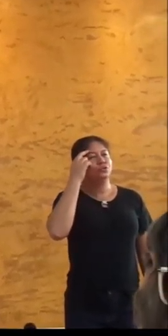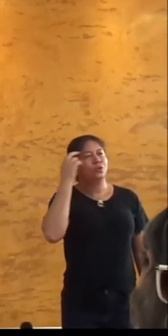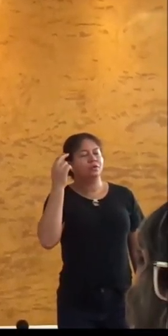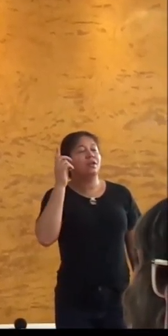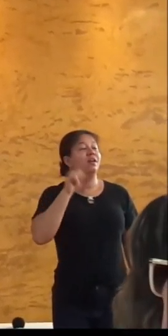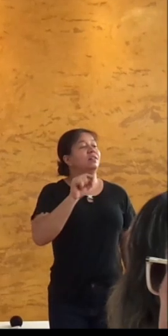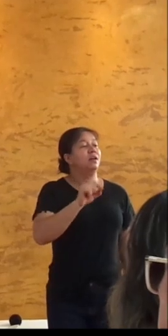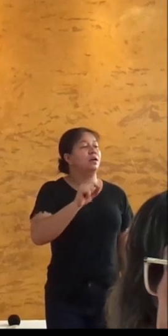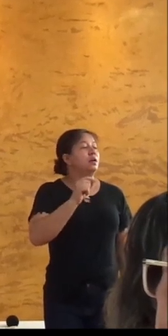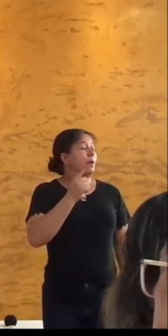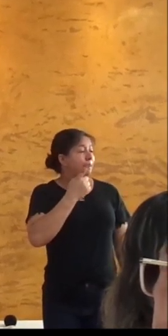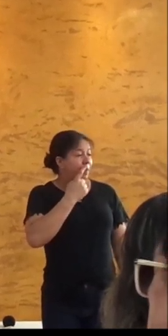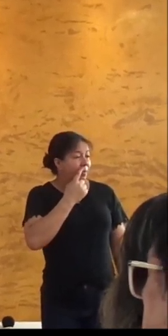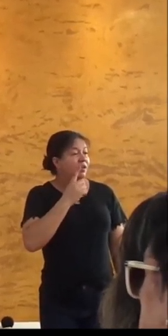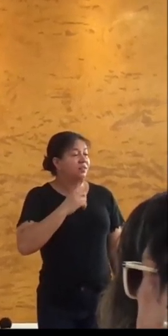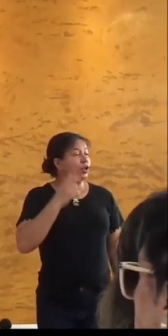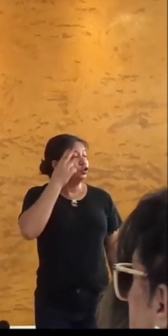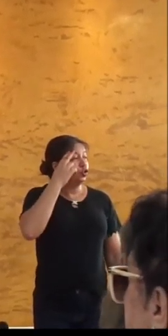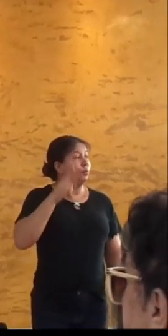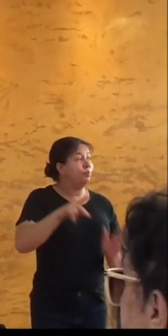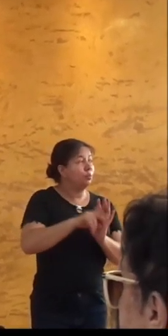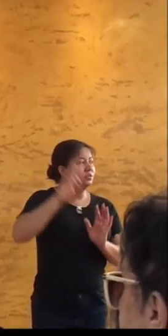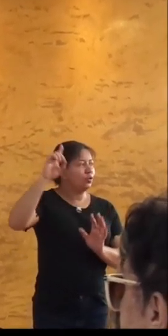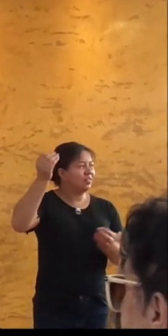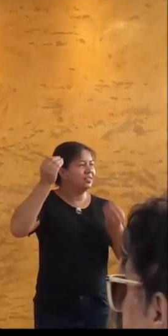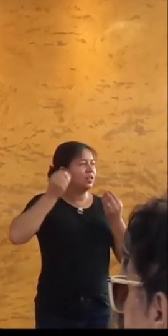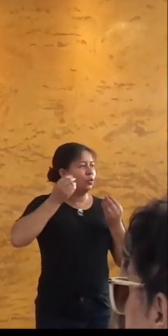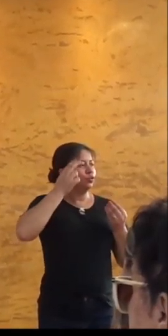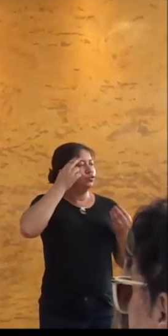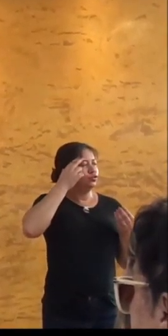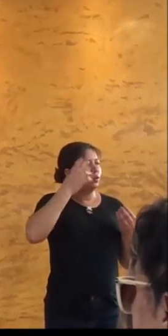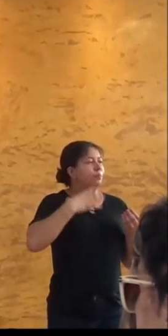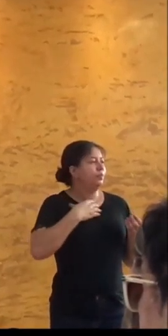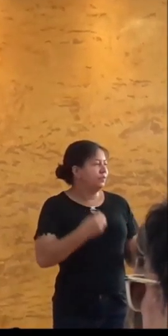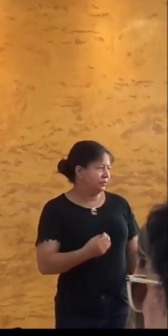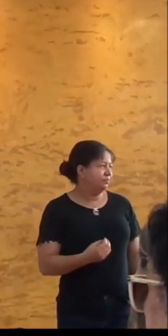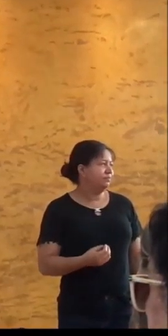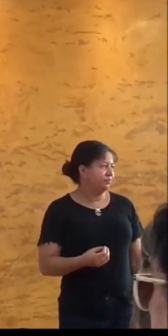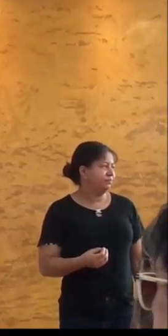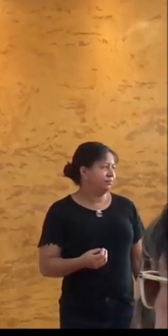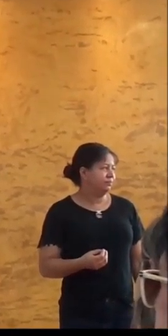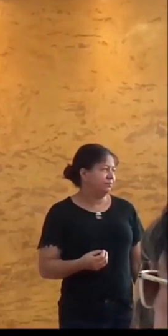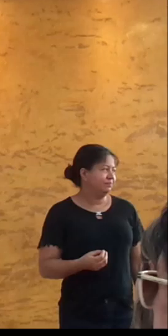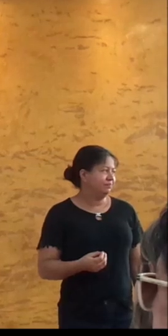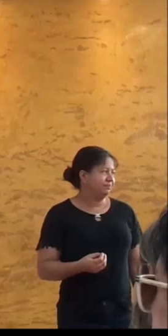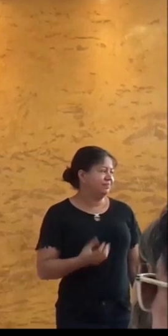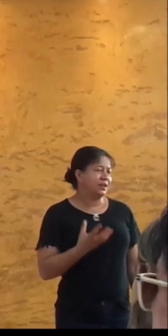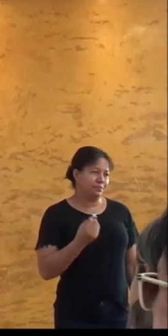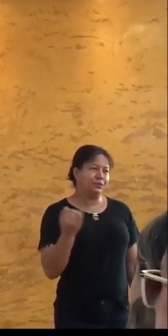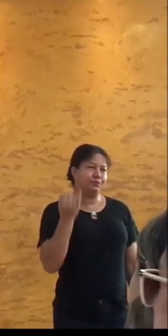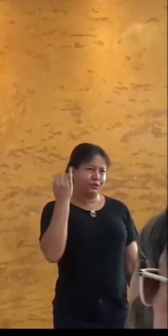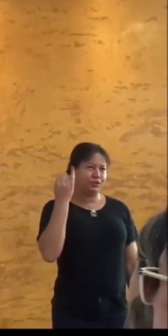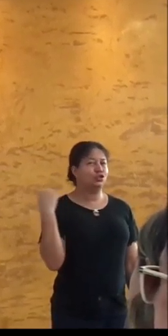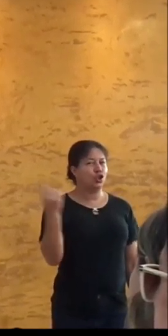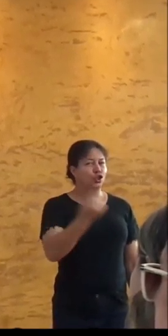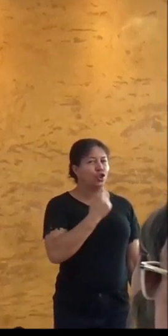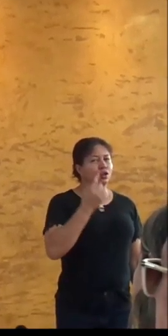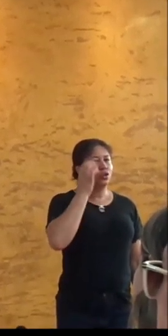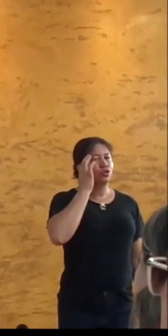É o pai que tem sonhos de Deus para os seus filhos. É muito importante